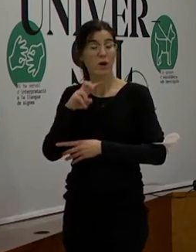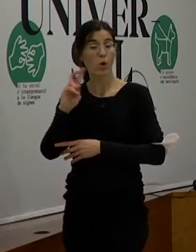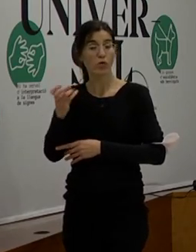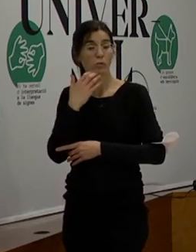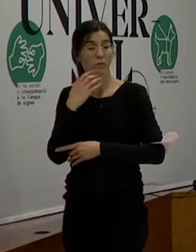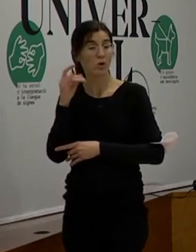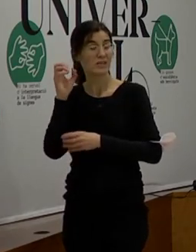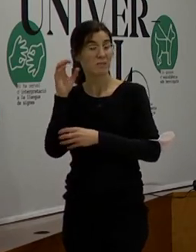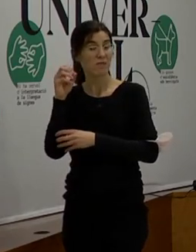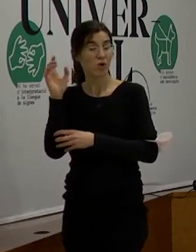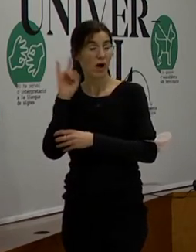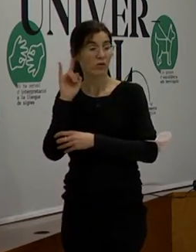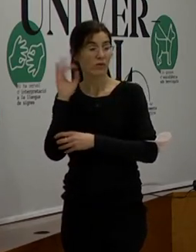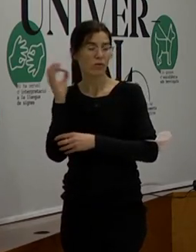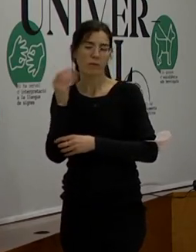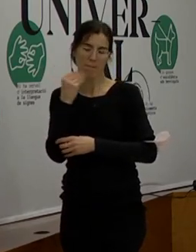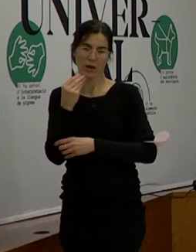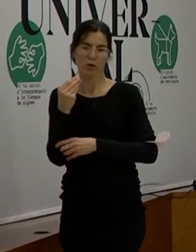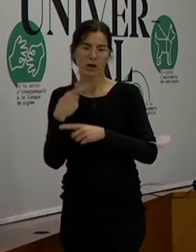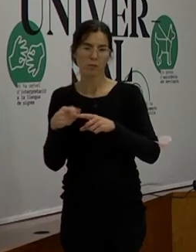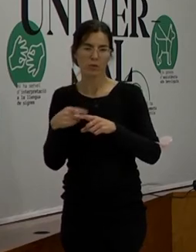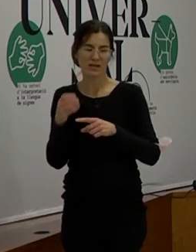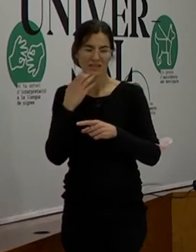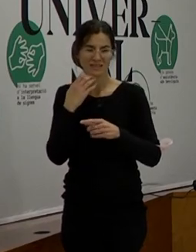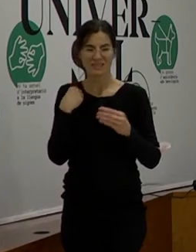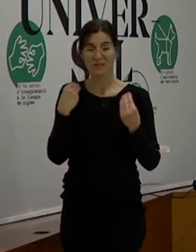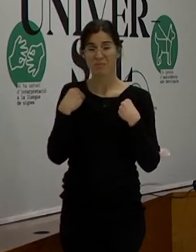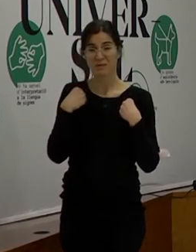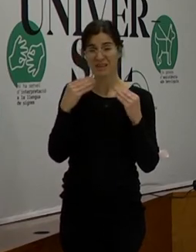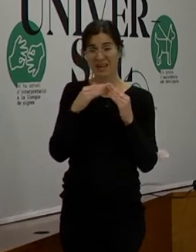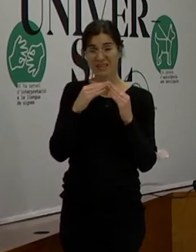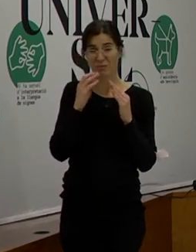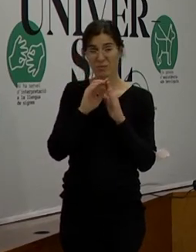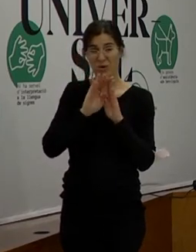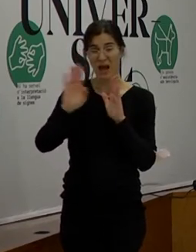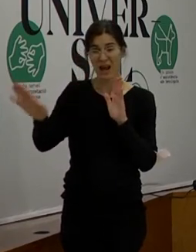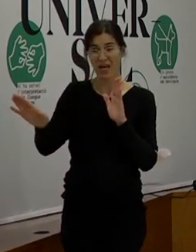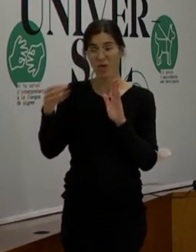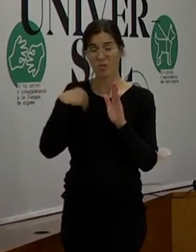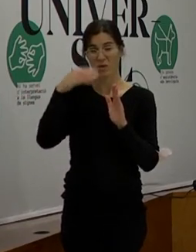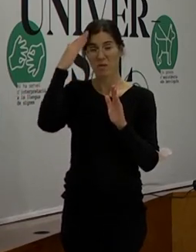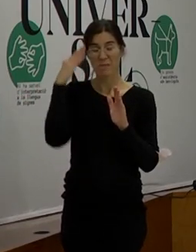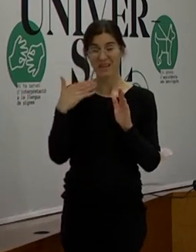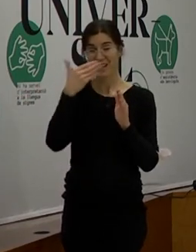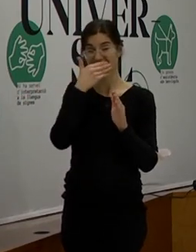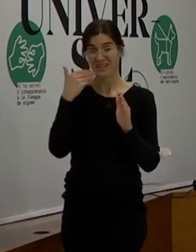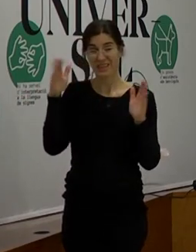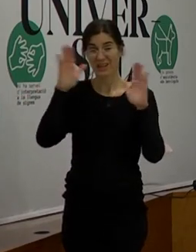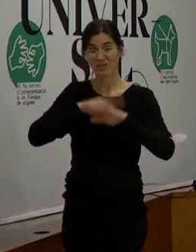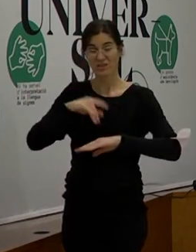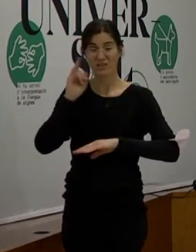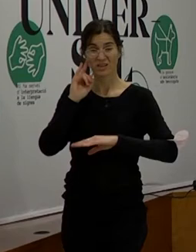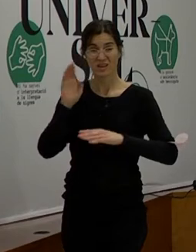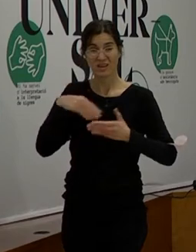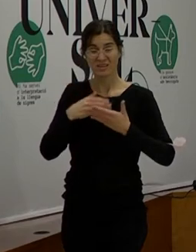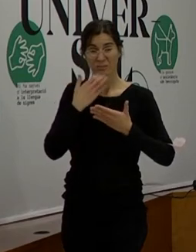el semàforo auditivo, a veure qui ho millora, perquè si vius a casa al costat d'un semàforo auditivo de matí, tarda i nit, Navidad